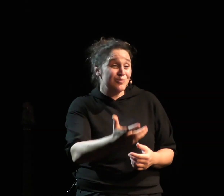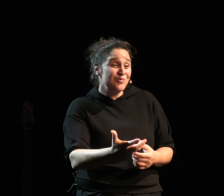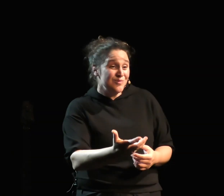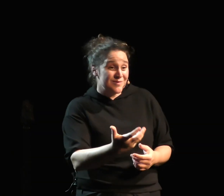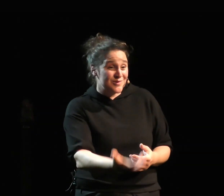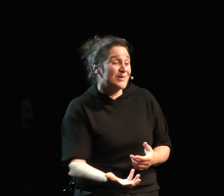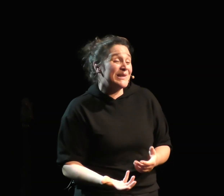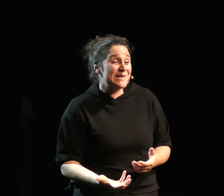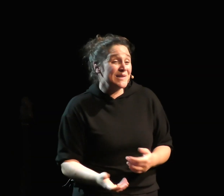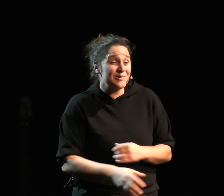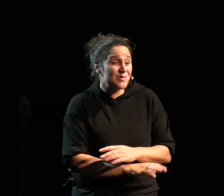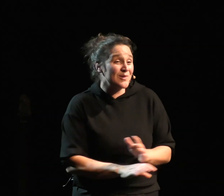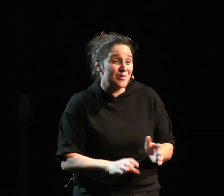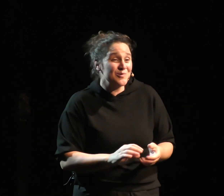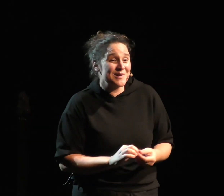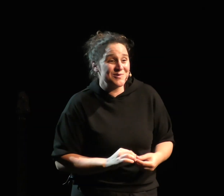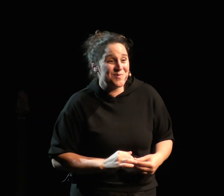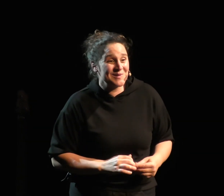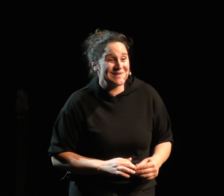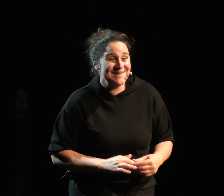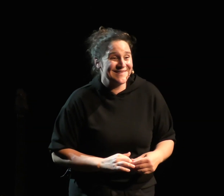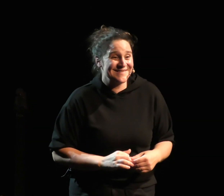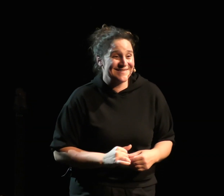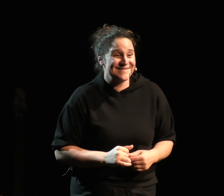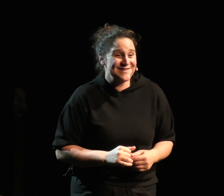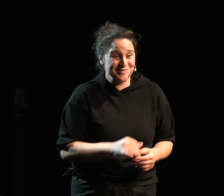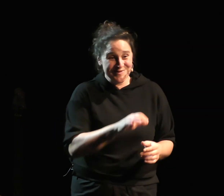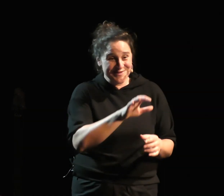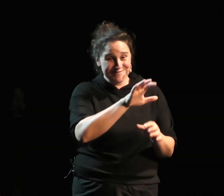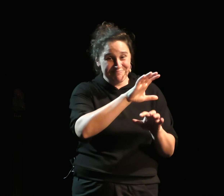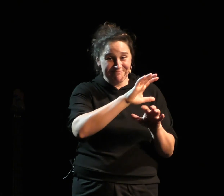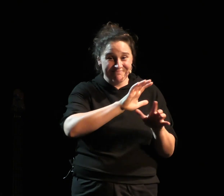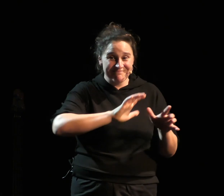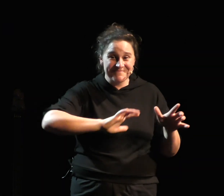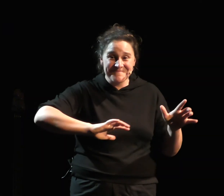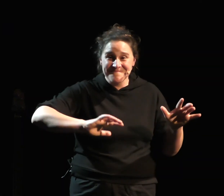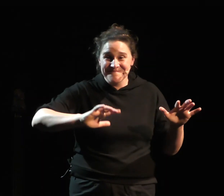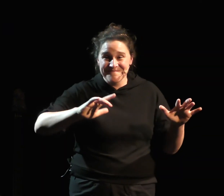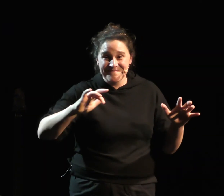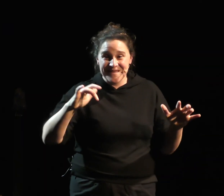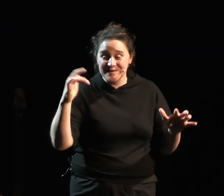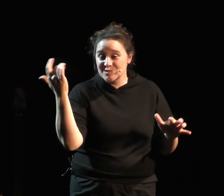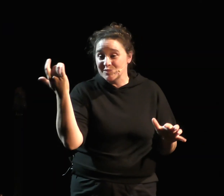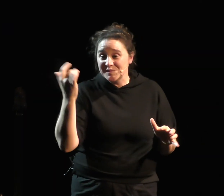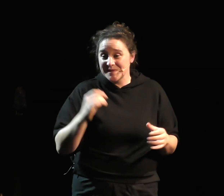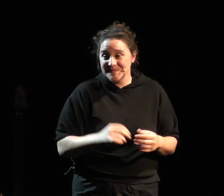bout que je t'ai laissé ne soit trop lourd à supporter. Juste un souffle